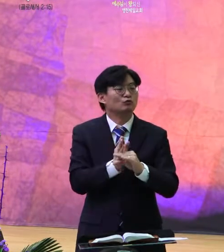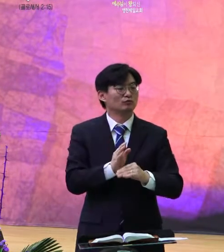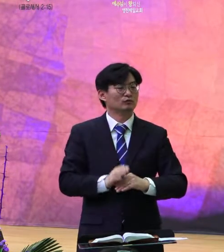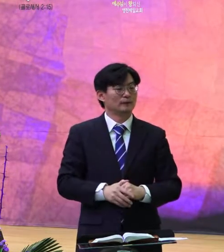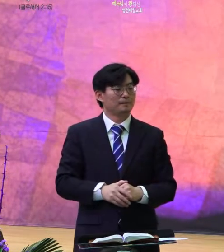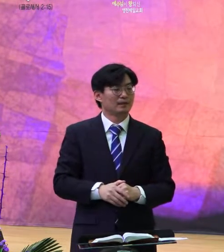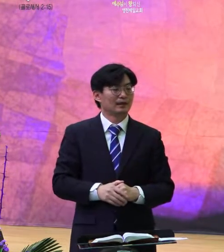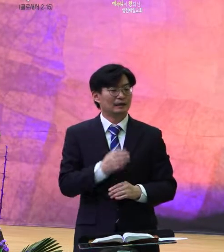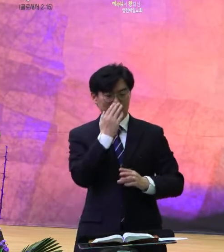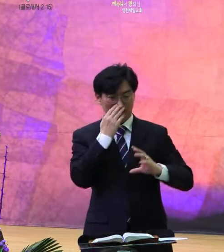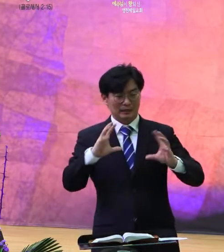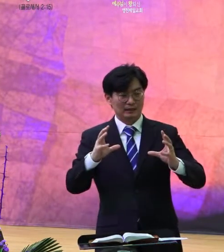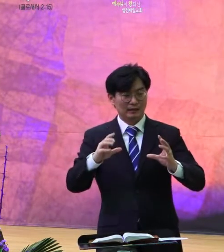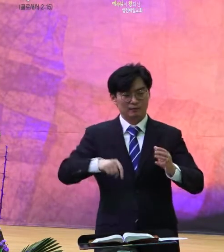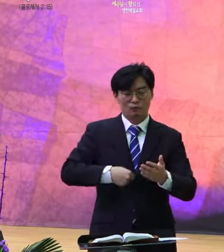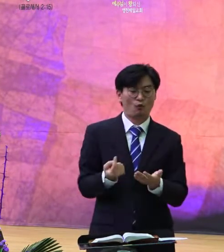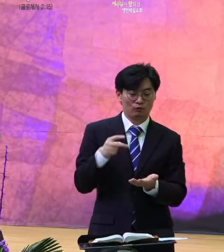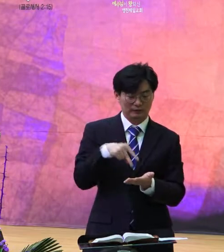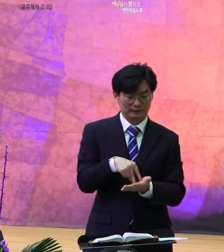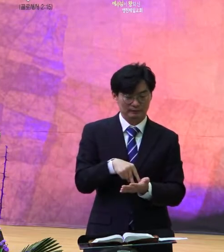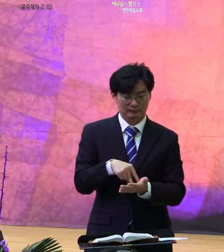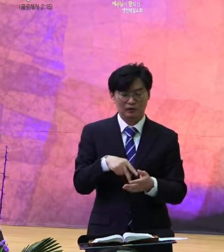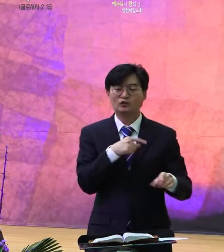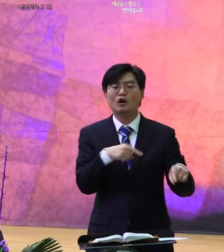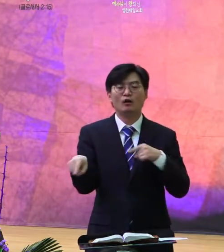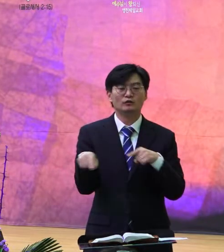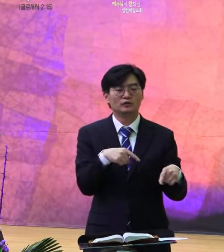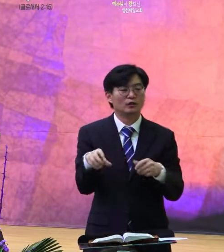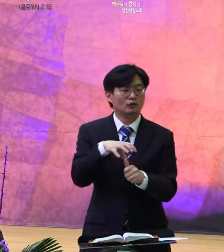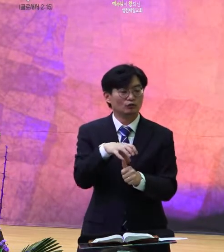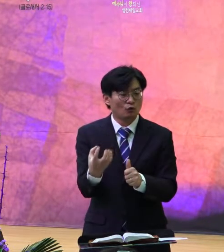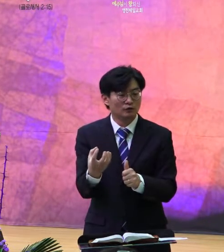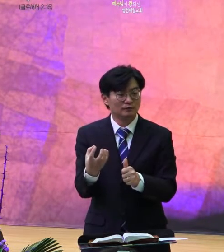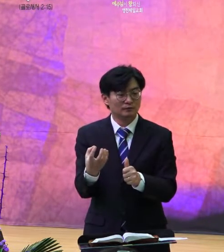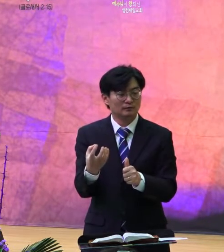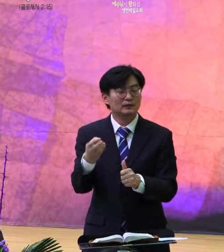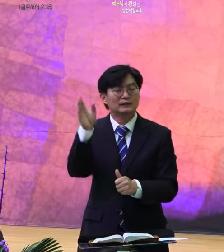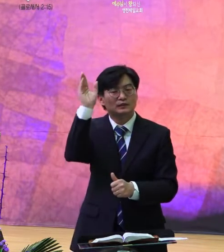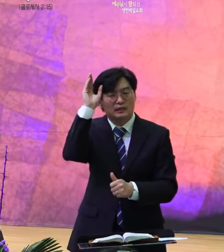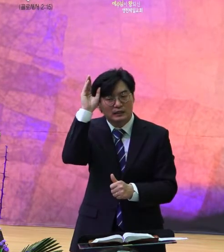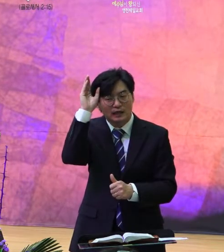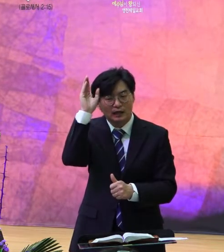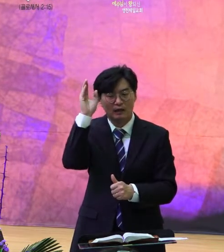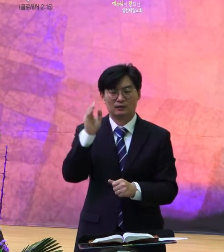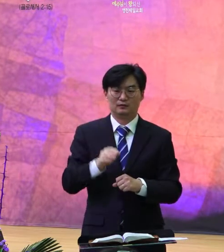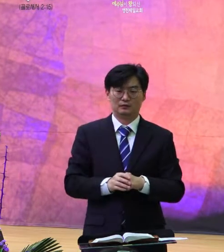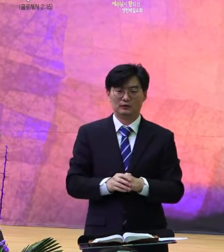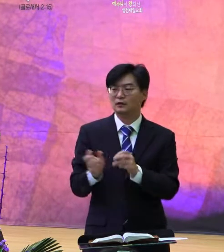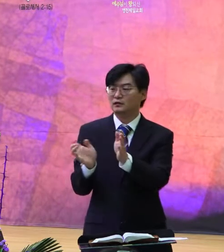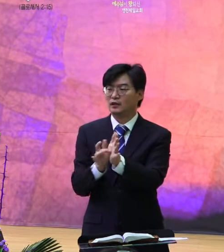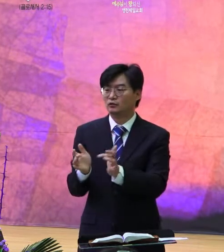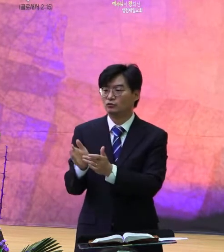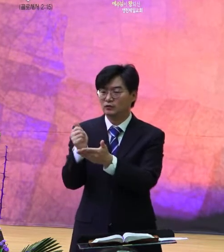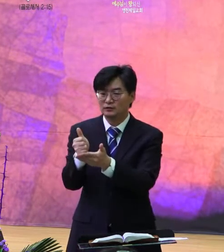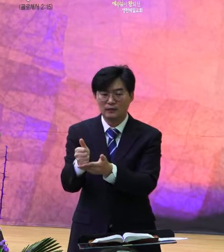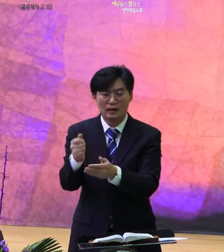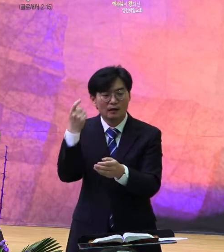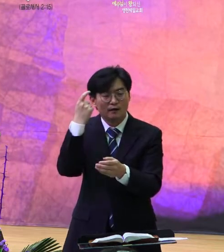나라가 독립되겠구나 라고 생각했었는지, 그 소원함이 열망이 얼마나 컸든지 땅이